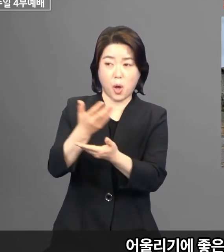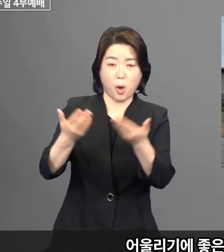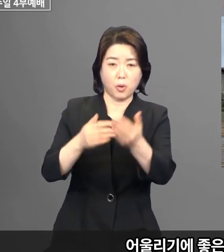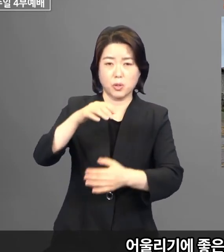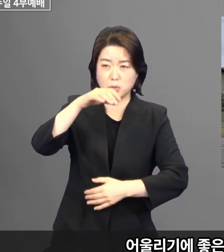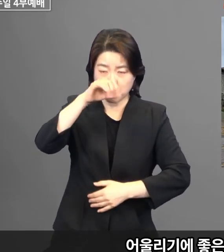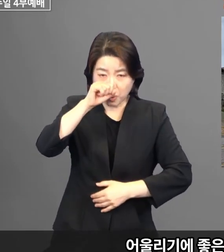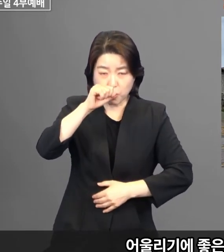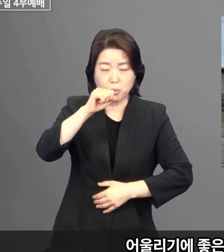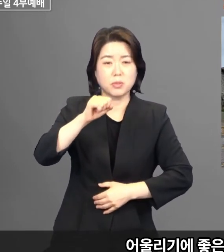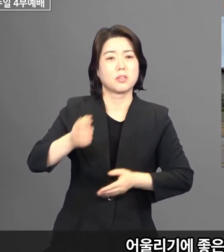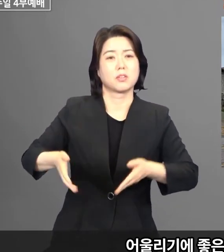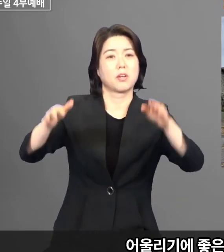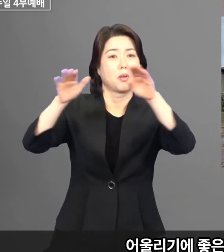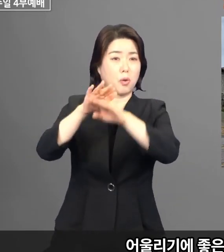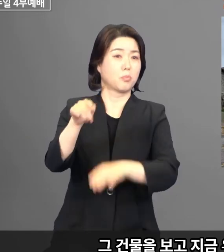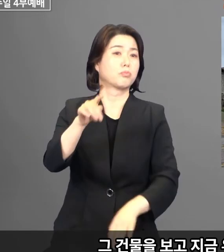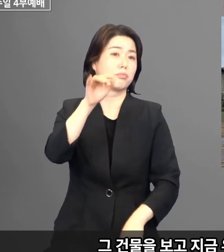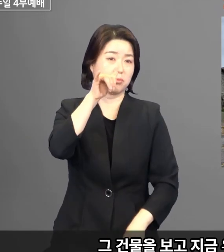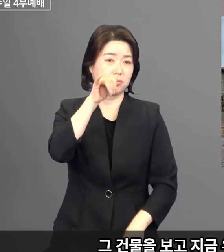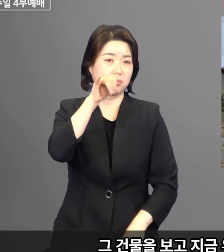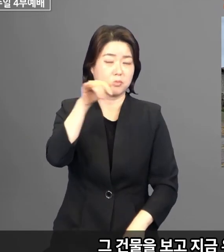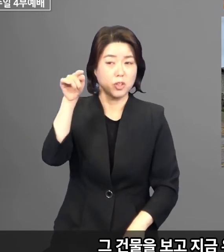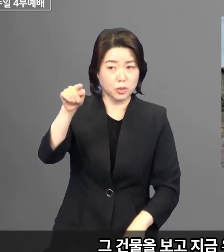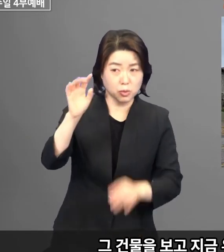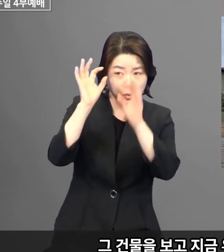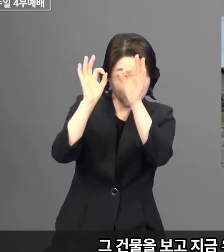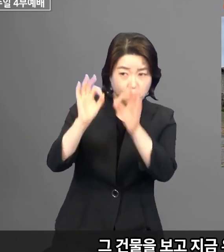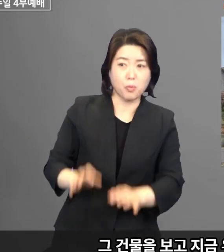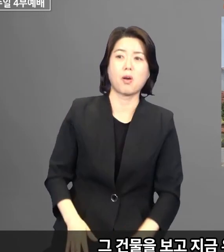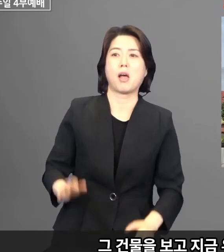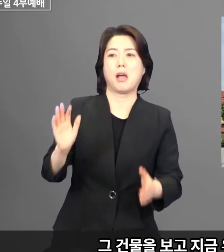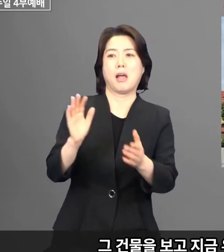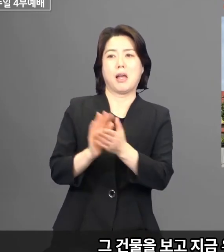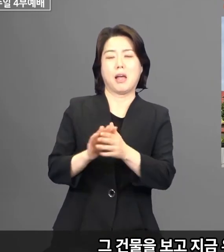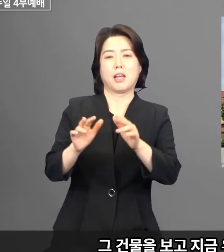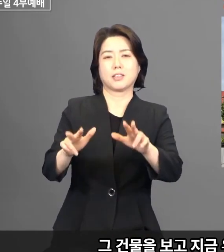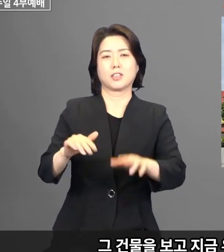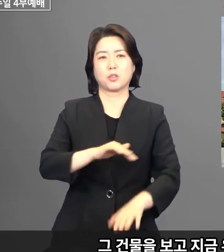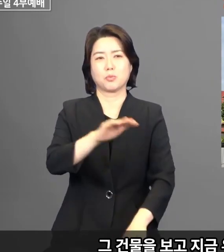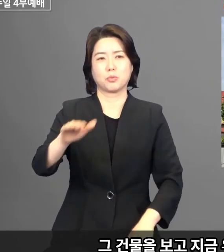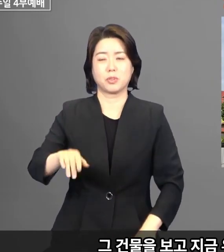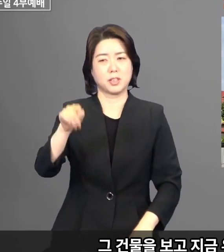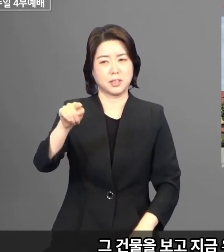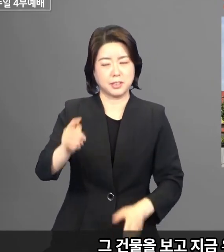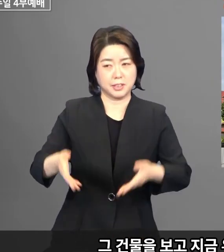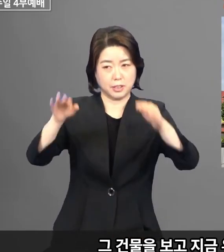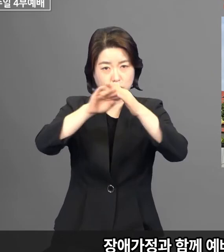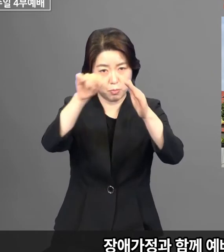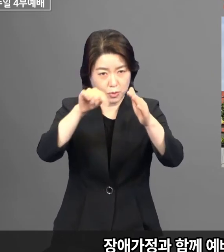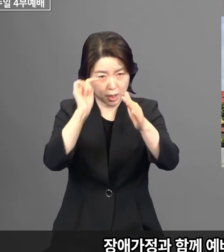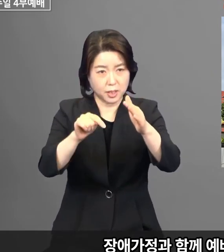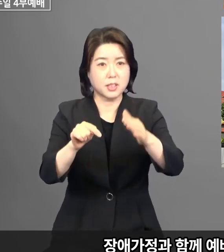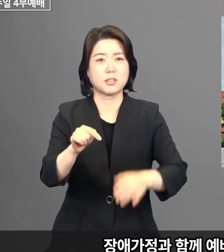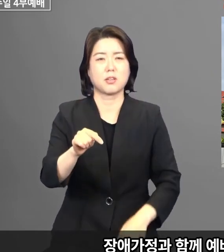어울리기에 좋은 그런 건물입니다. 그 건물을 보고 지금 우리는 그 건물